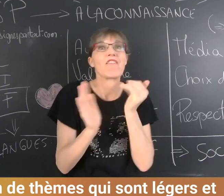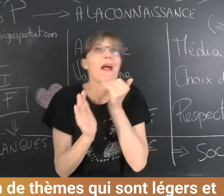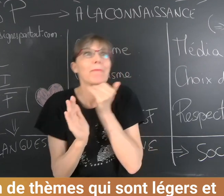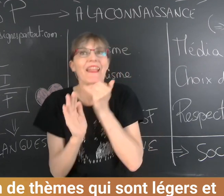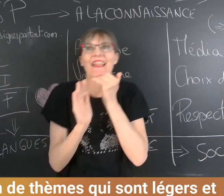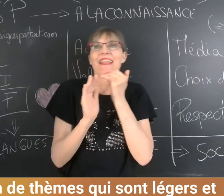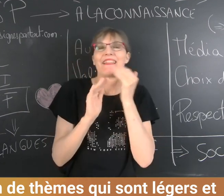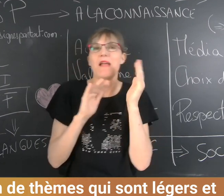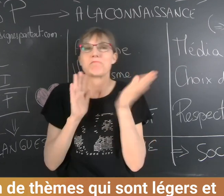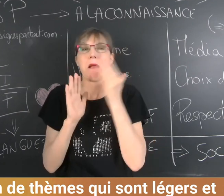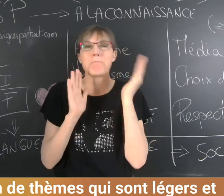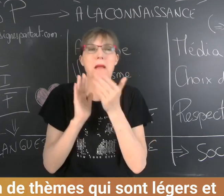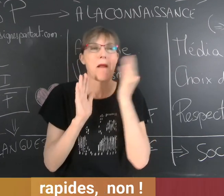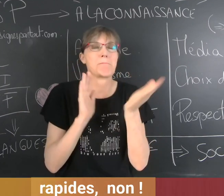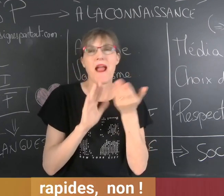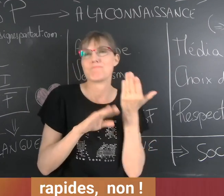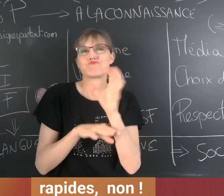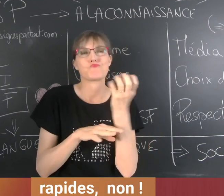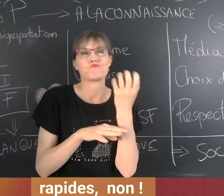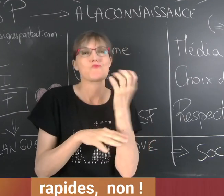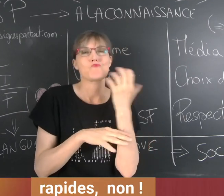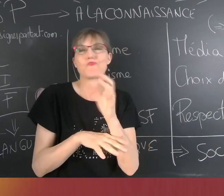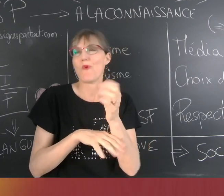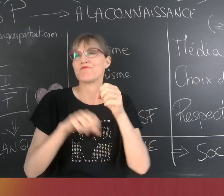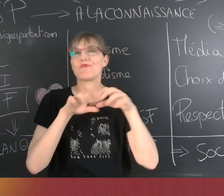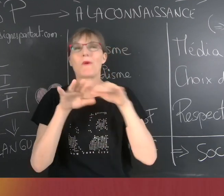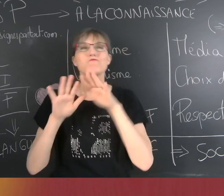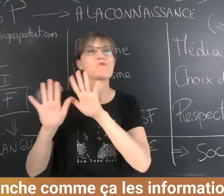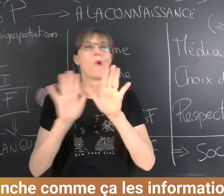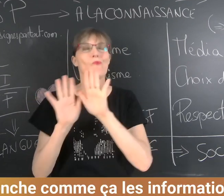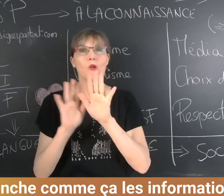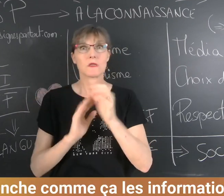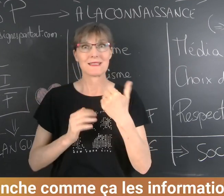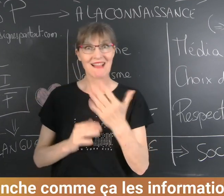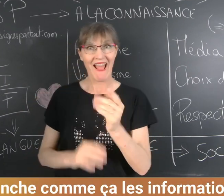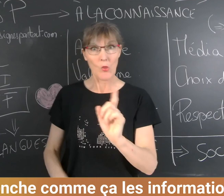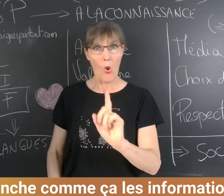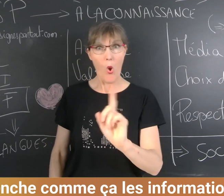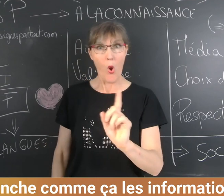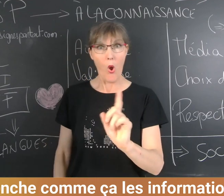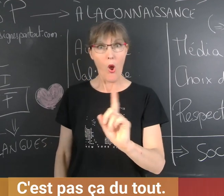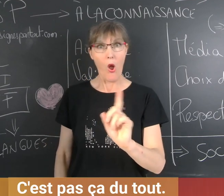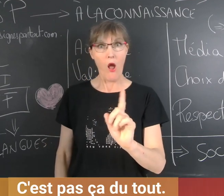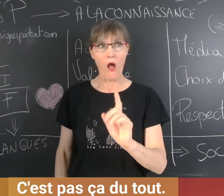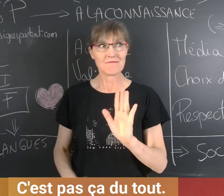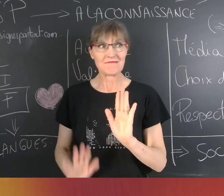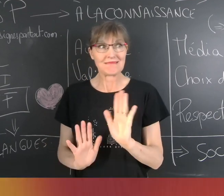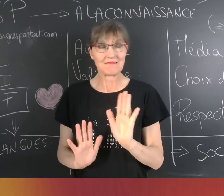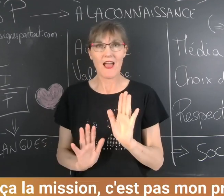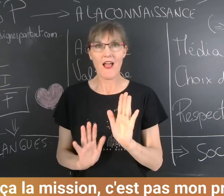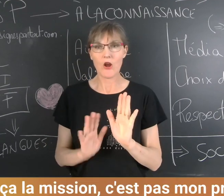sont légers et puis rapides. On enclenche comme ça les informations. C'est pas ça du tout. C'est pas ça la